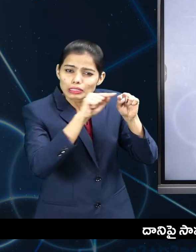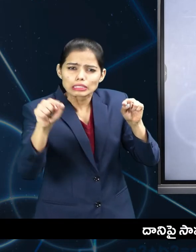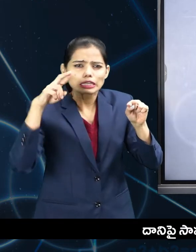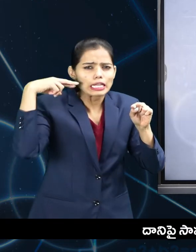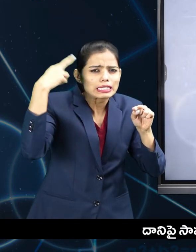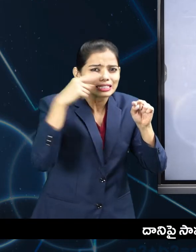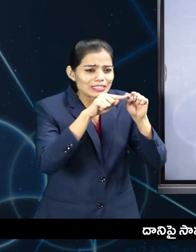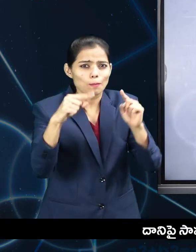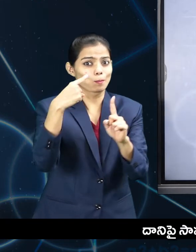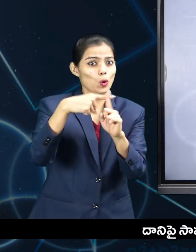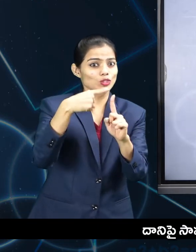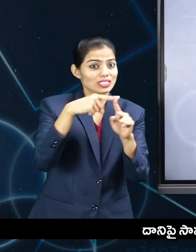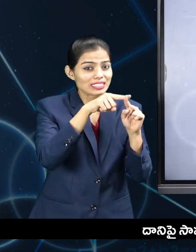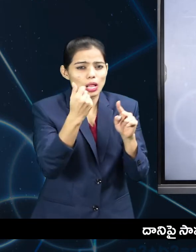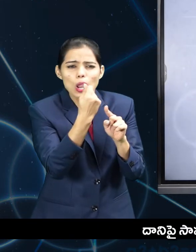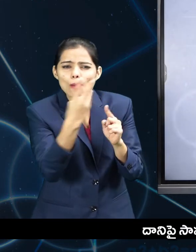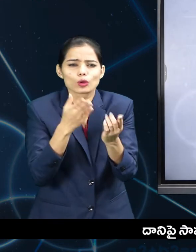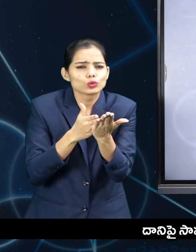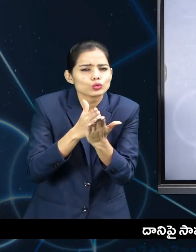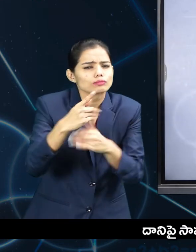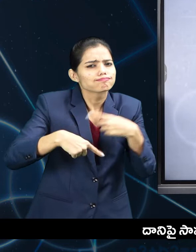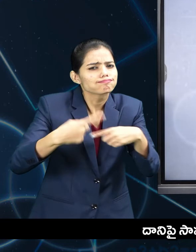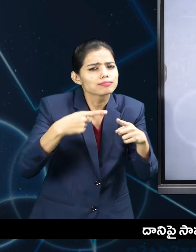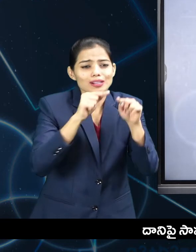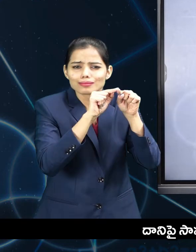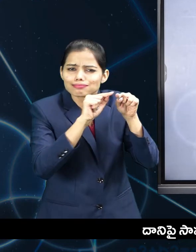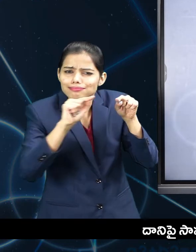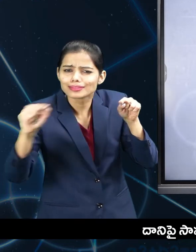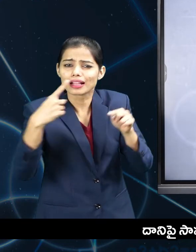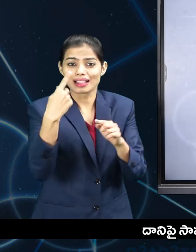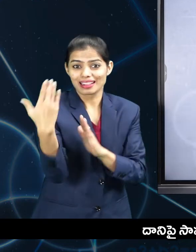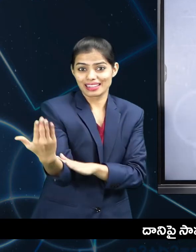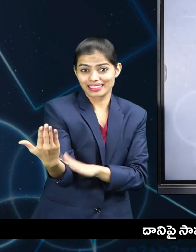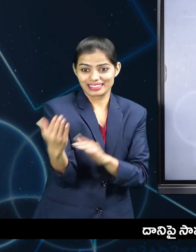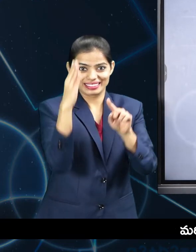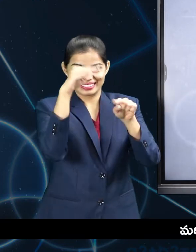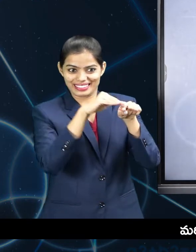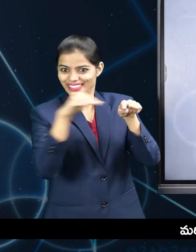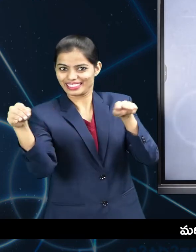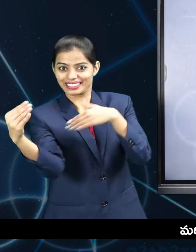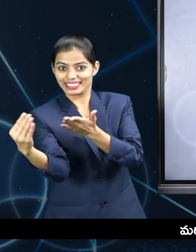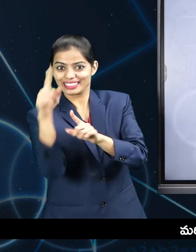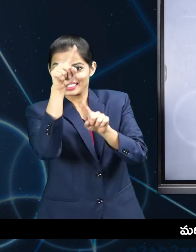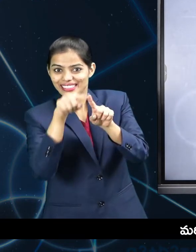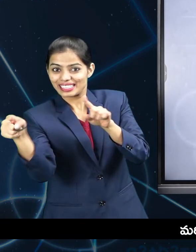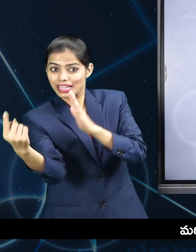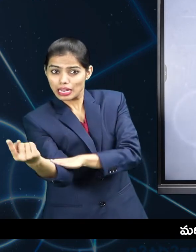దానిపై సానుకూల సంఖ్యలు ఎల్లప్పుడూ 0కి కుడివైపున ఉంటాయి. మరియు 0కి